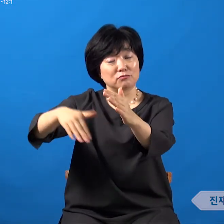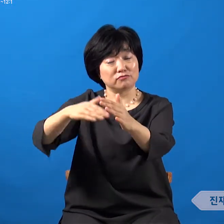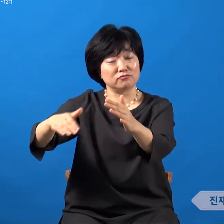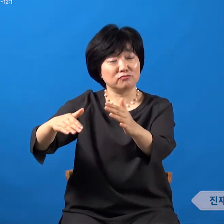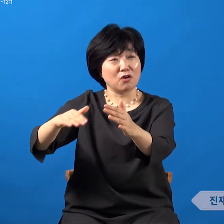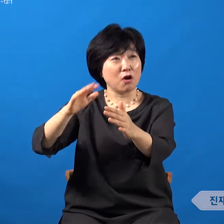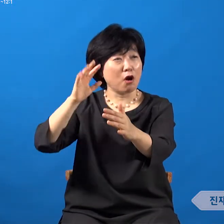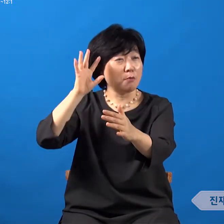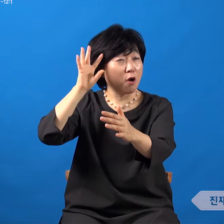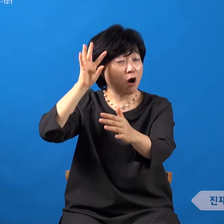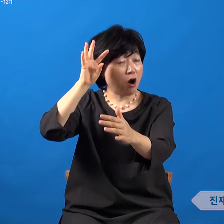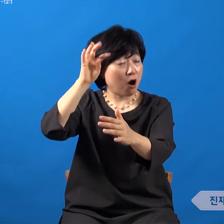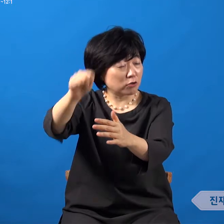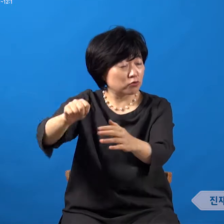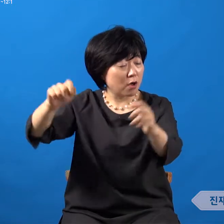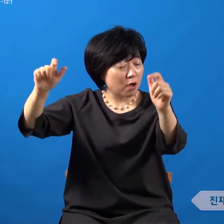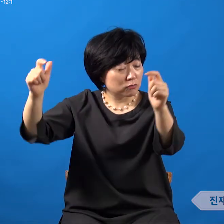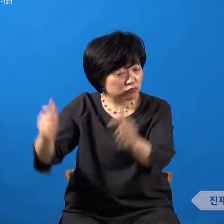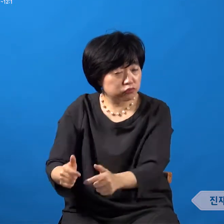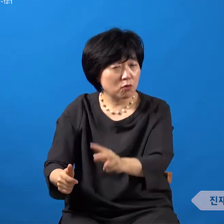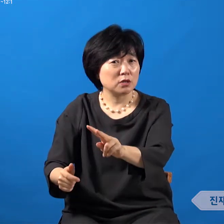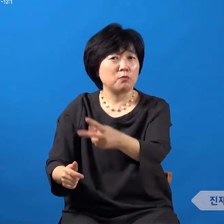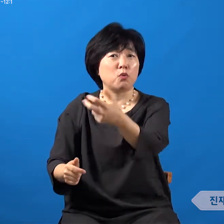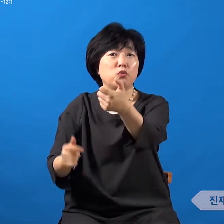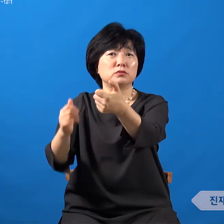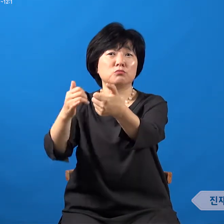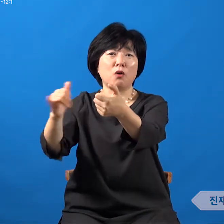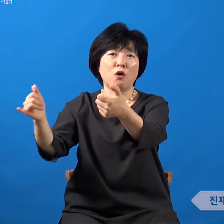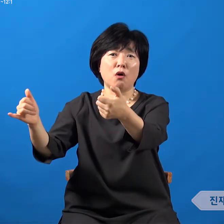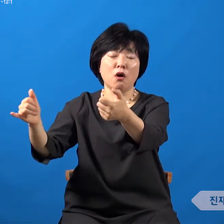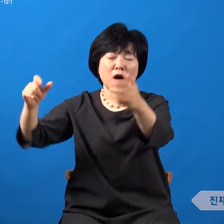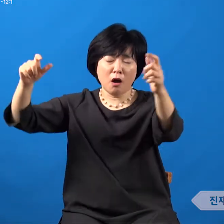지났더니 250명, 또 몇 주 지났더니